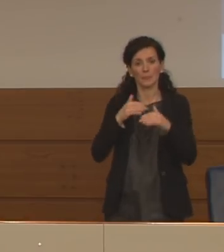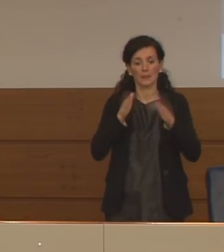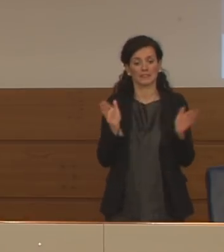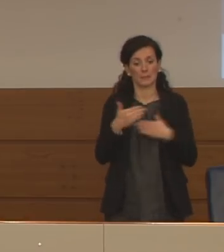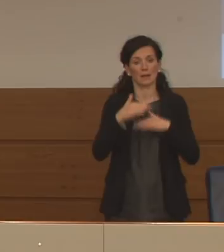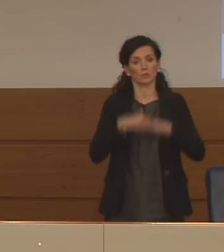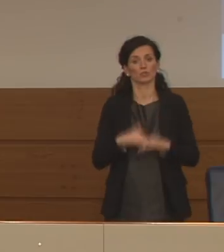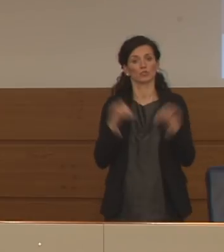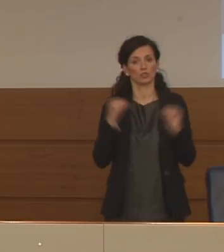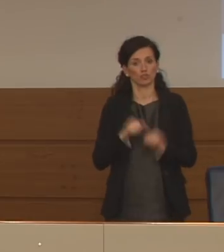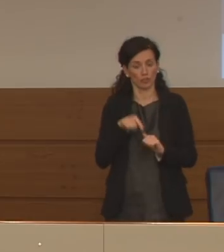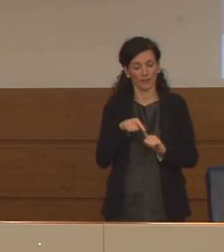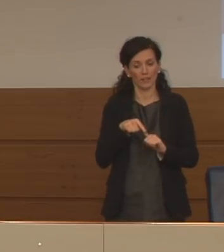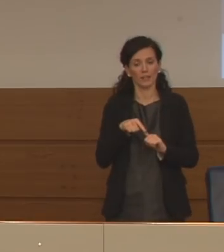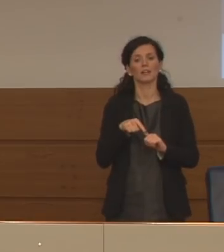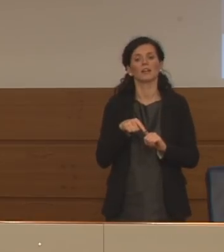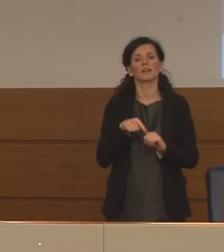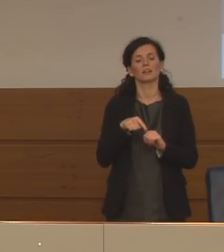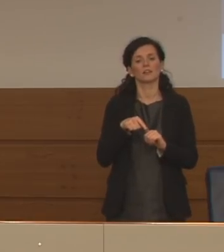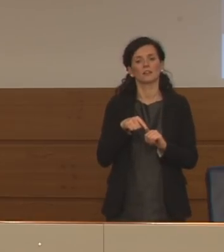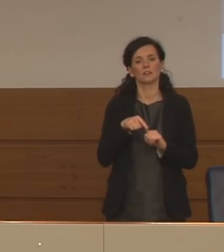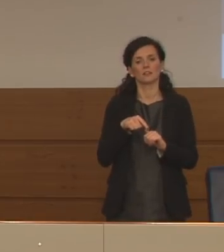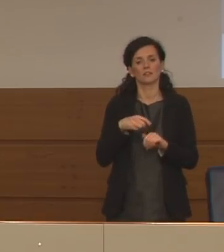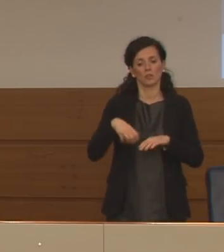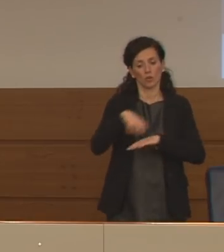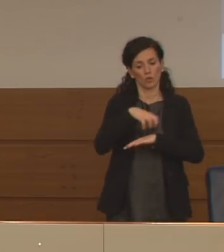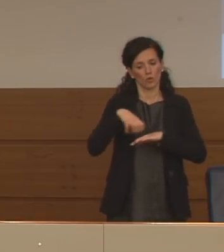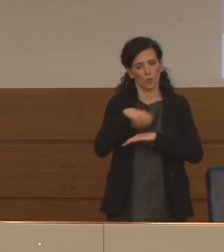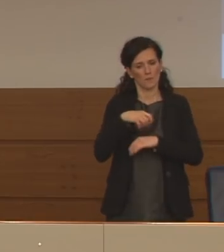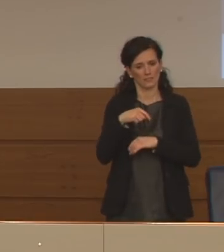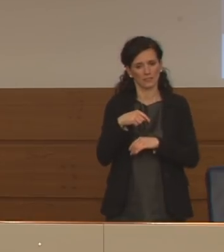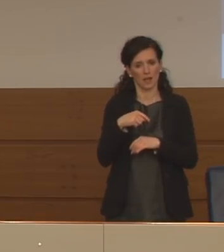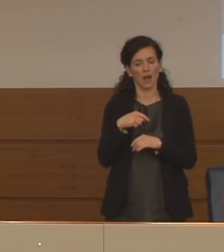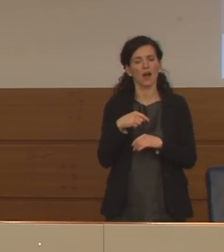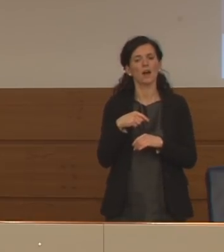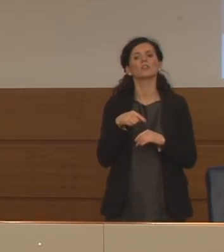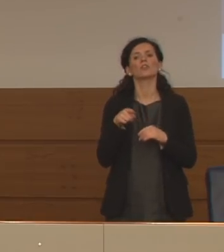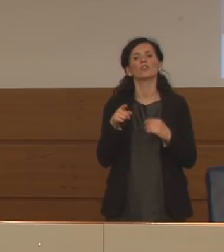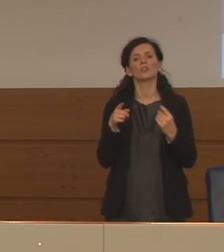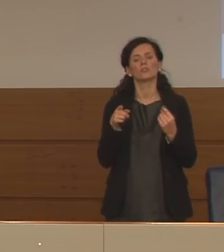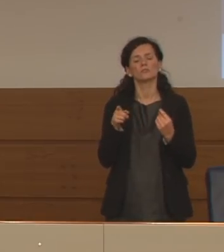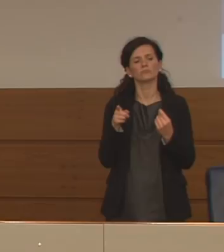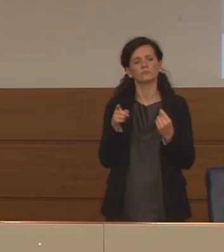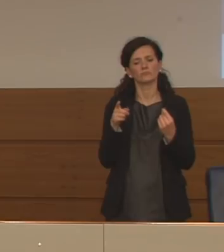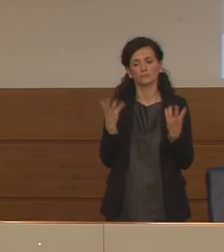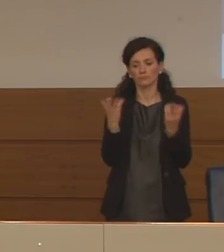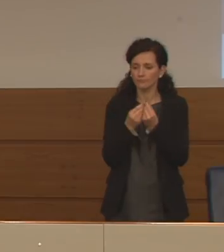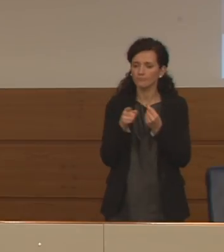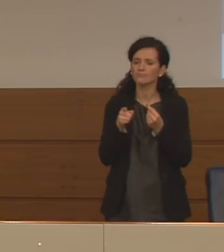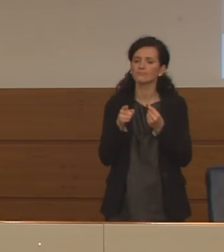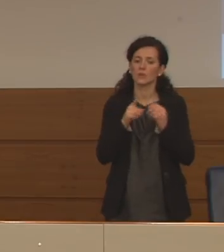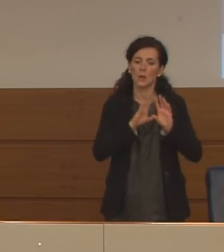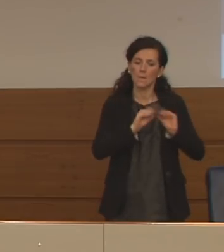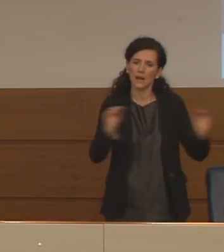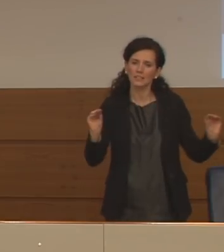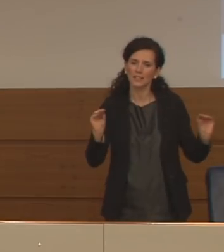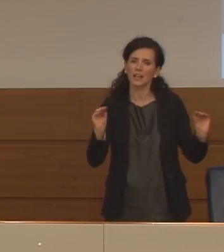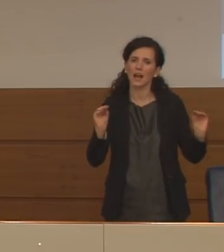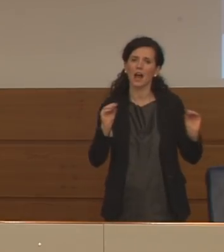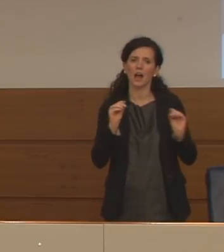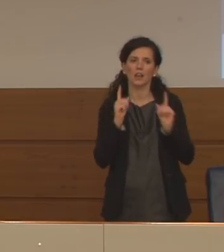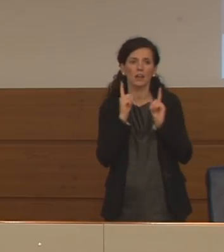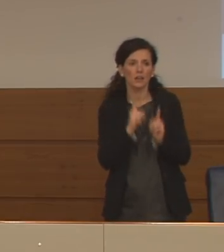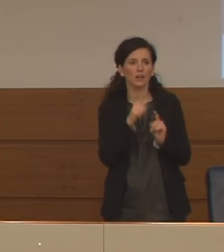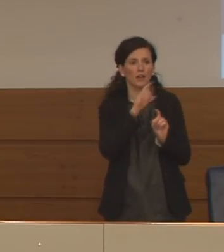della protezione civile il commissario non requisiscono materiali che sono destinati alle regioni alle